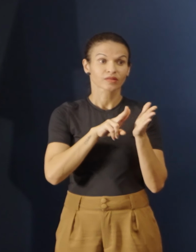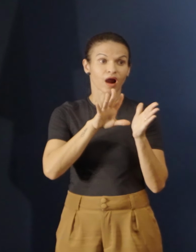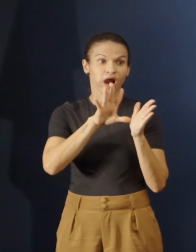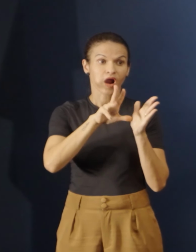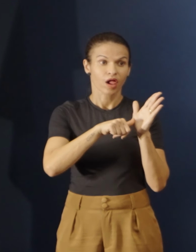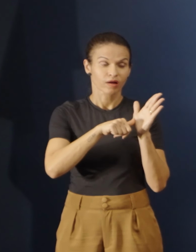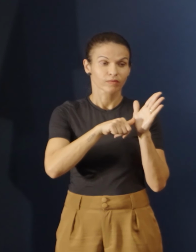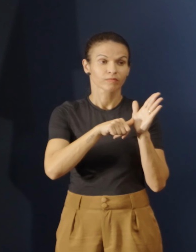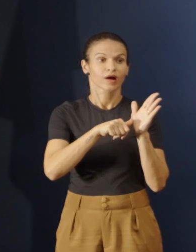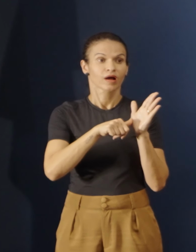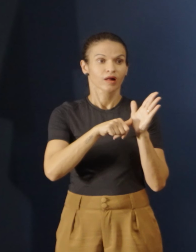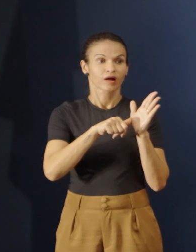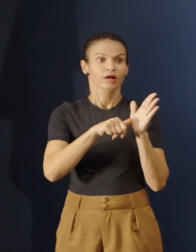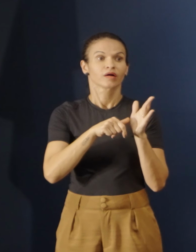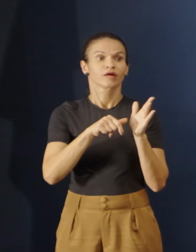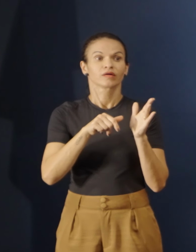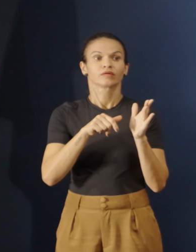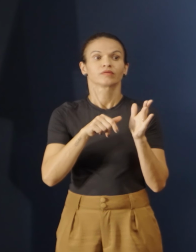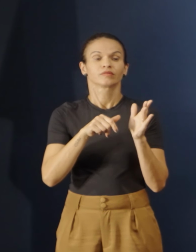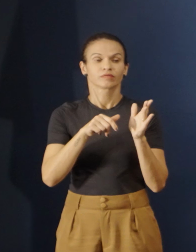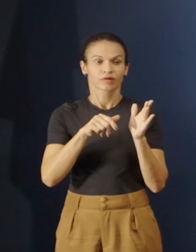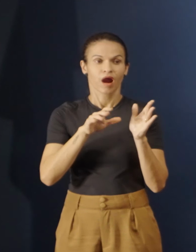uma carta roubada, furtada, furtiva,